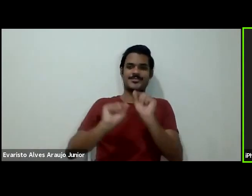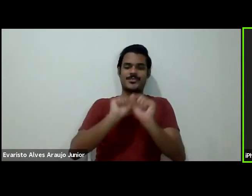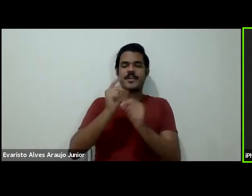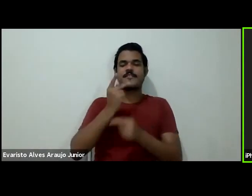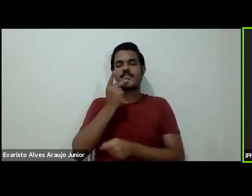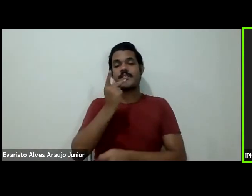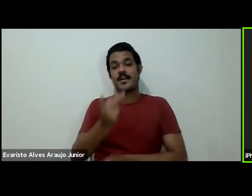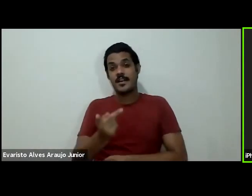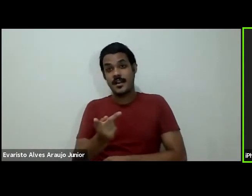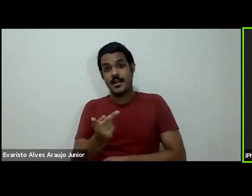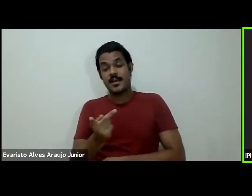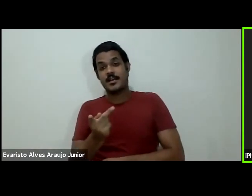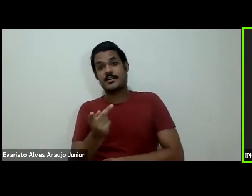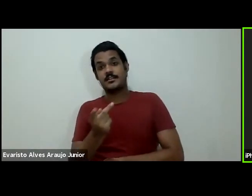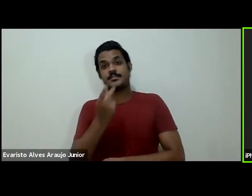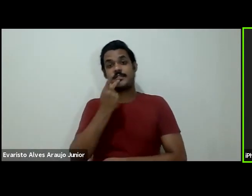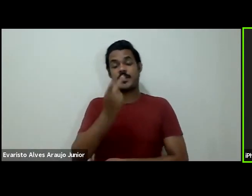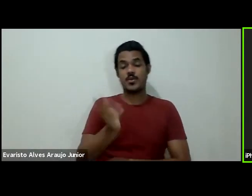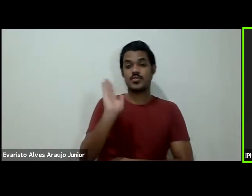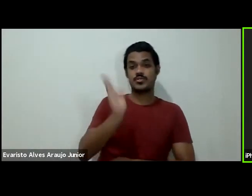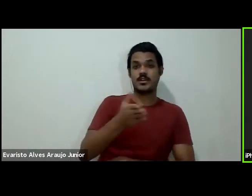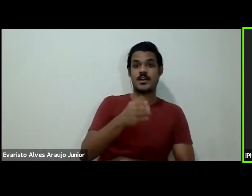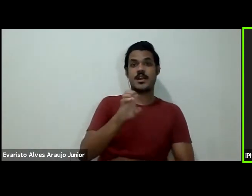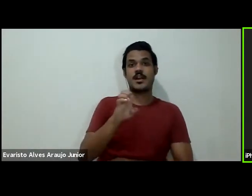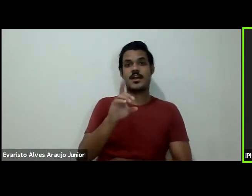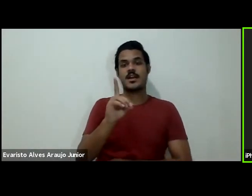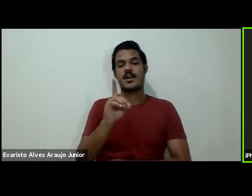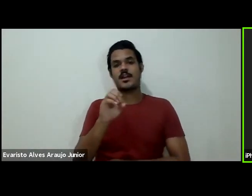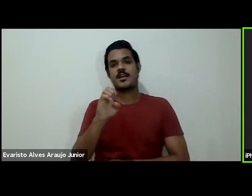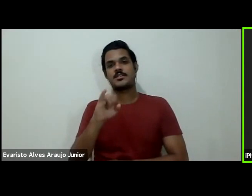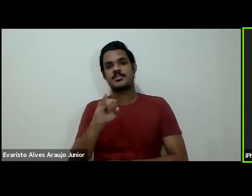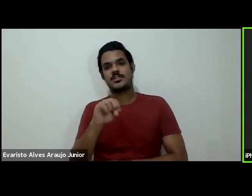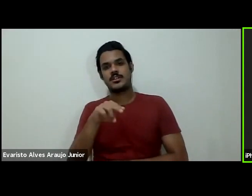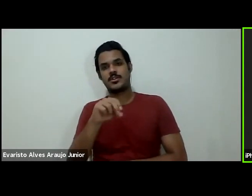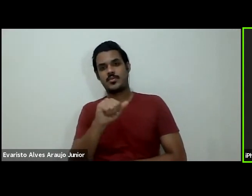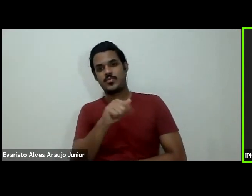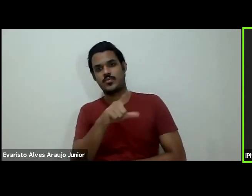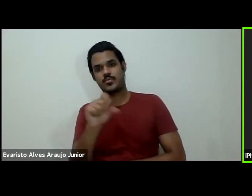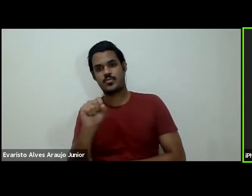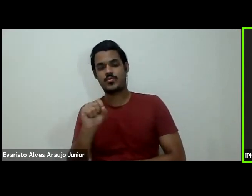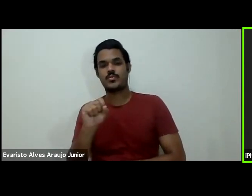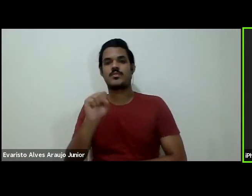que, como foi falado, meu nome é Ednilson Sacramento.